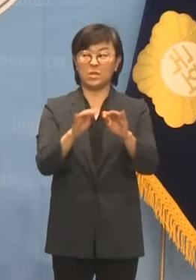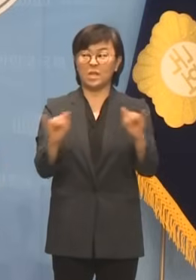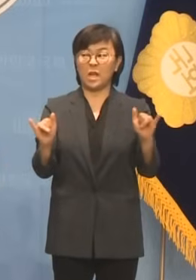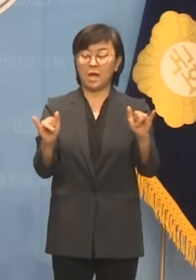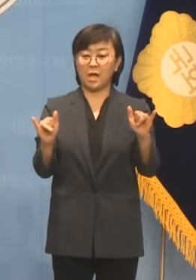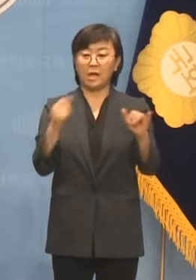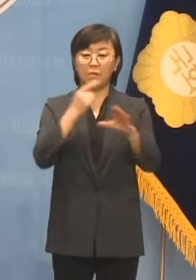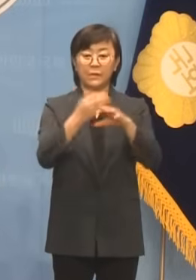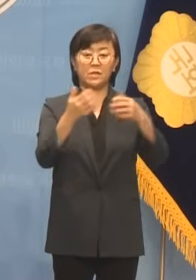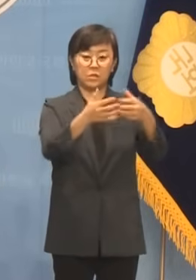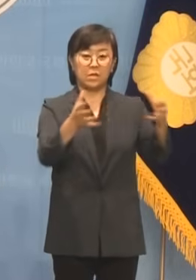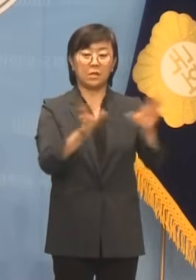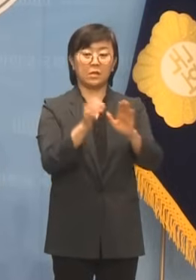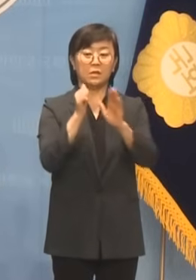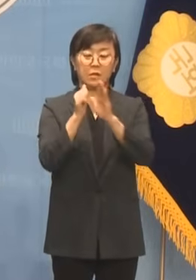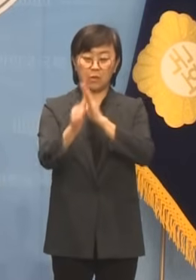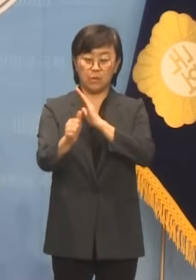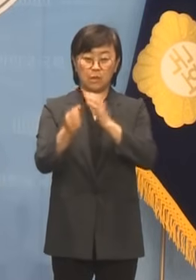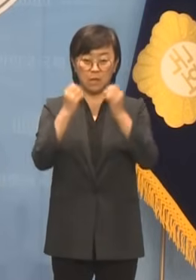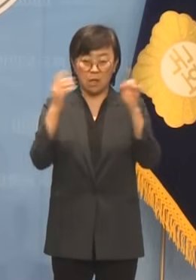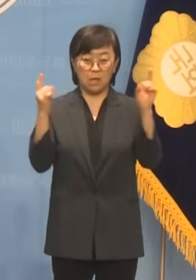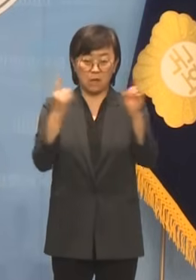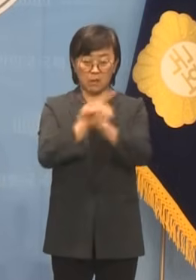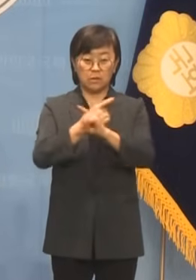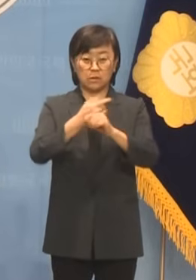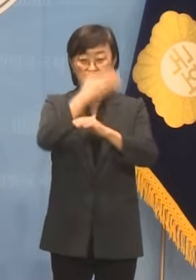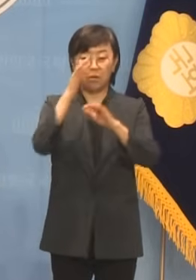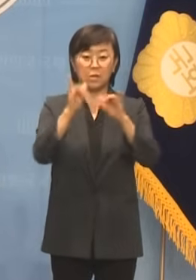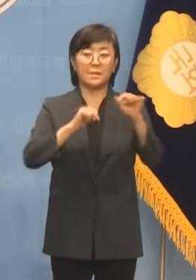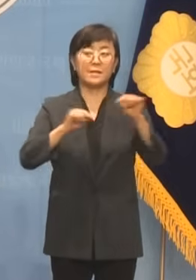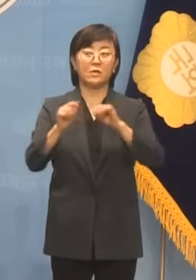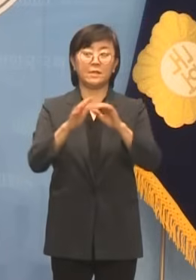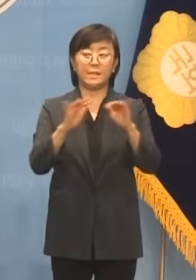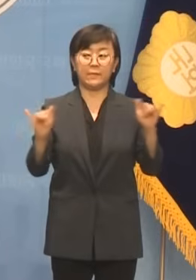우리 더불어민주당의 대표적인 개혁적인 청년 정치인입니다.